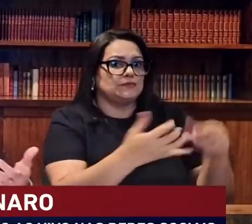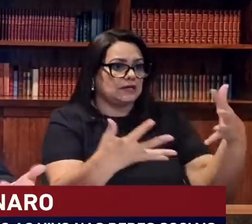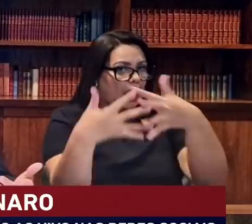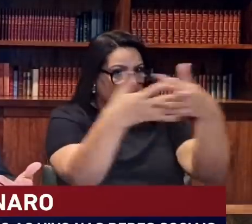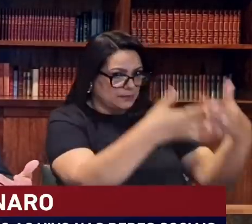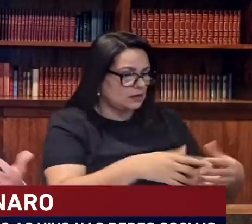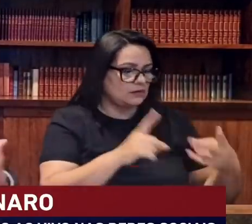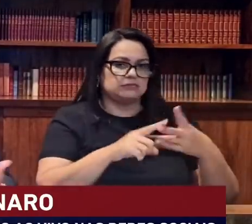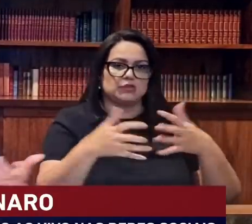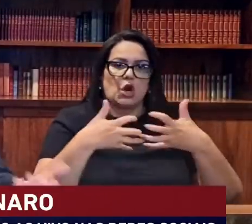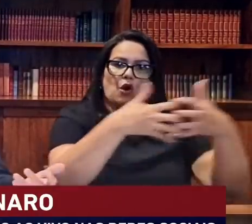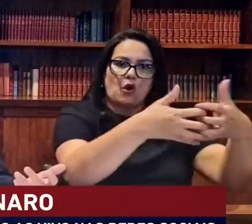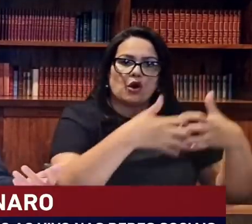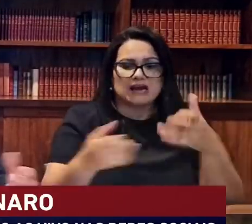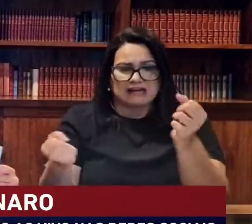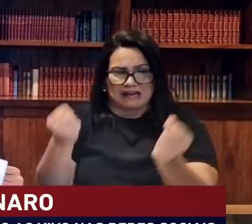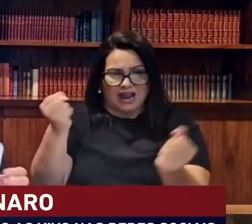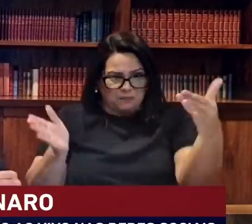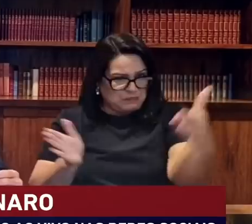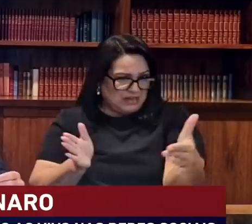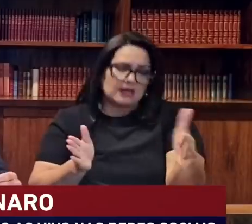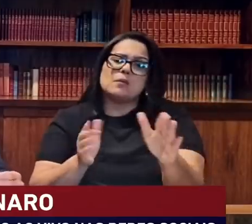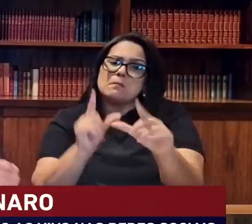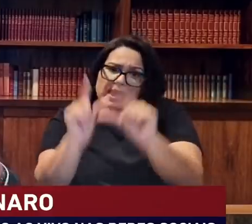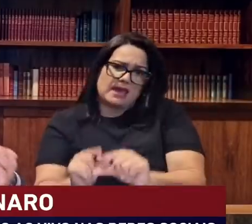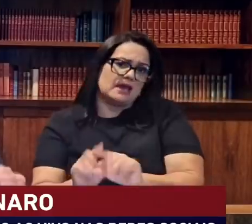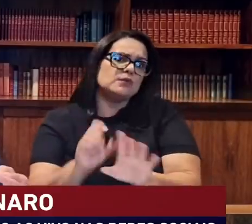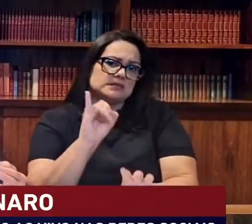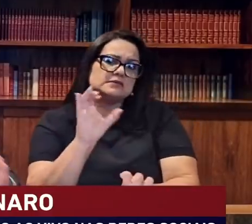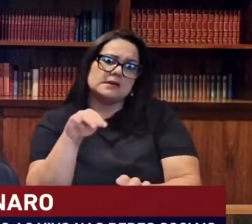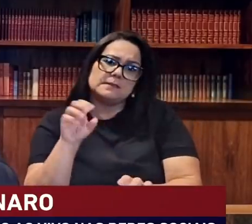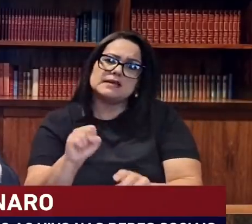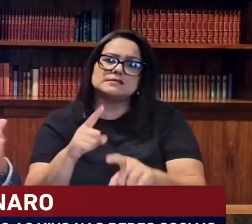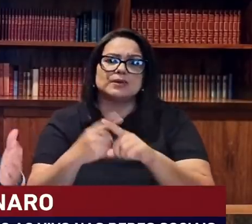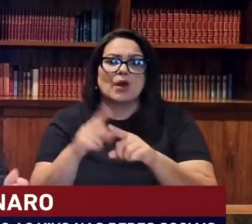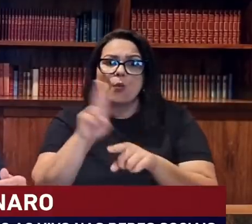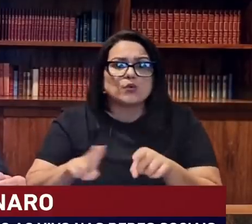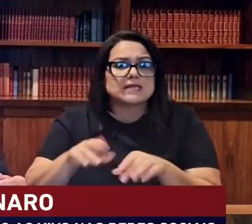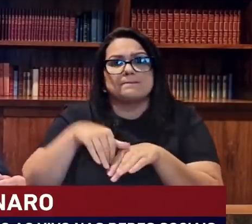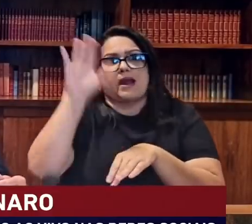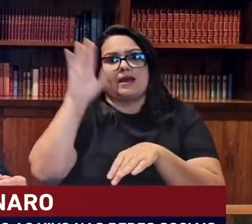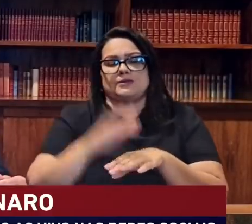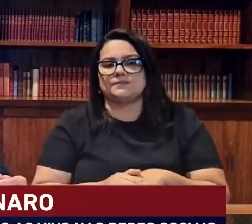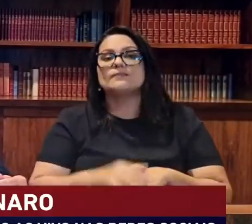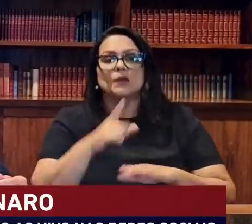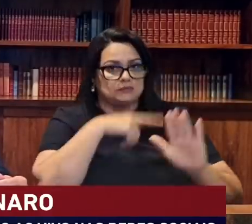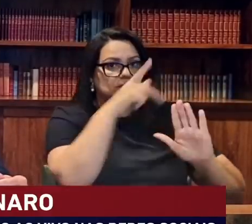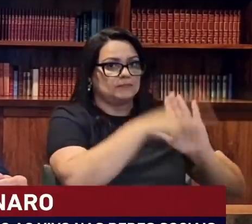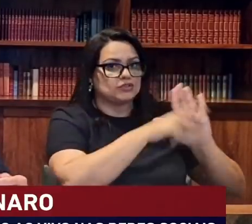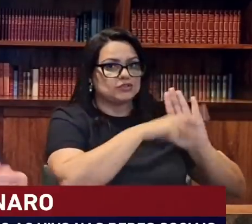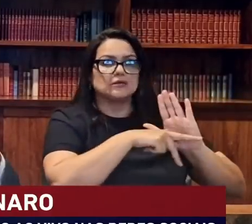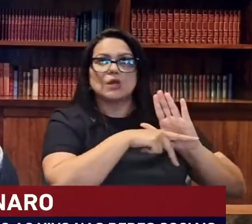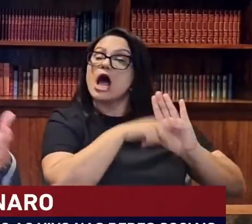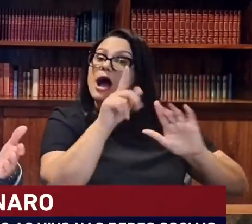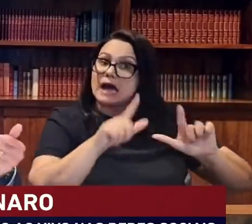de um ônibus, do que de um carro de passeio. Agora, deixar bem claro. Eu tenho uma ação no Supremo Tribunal